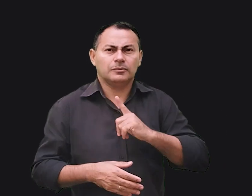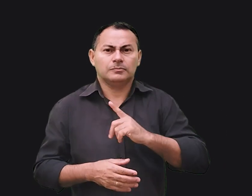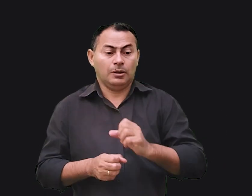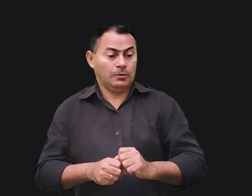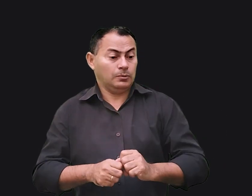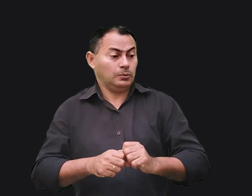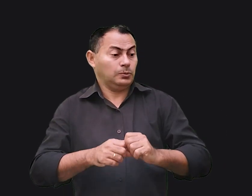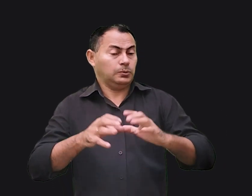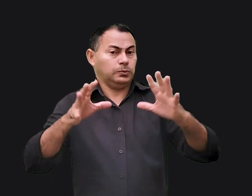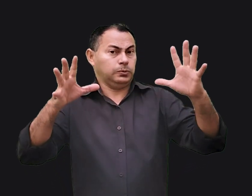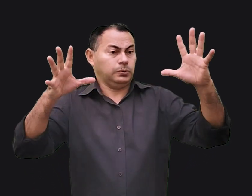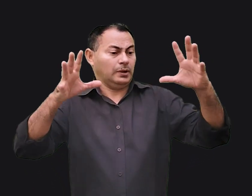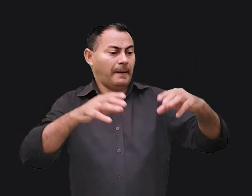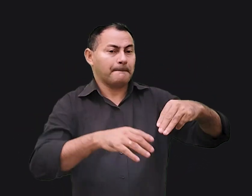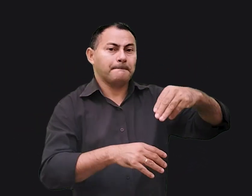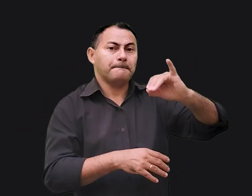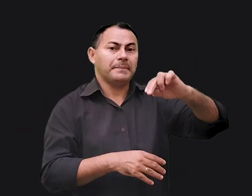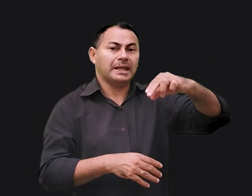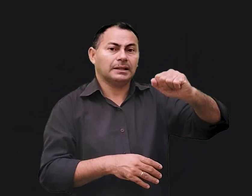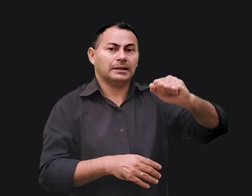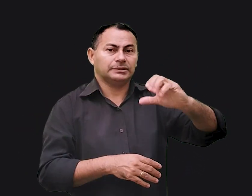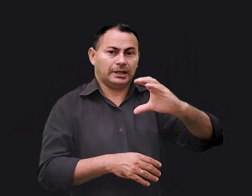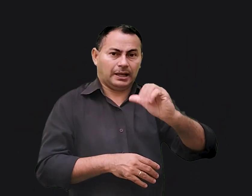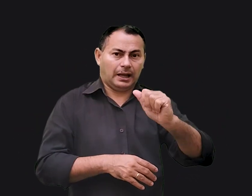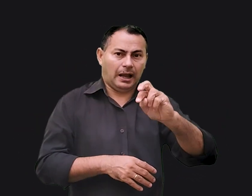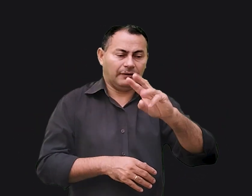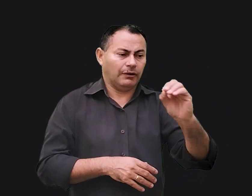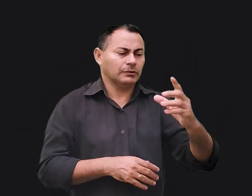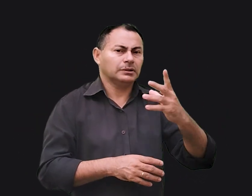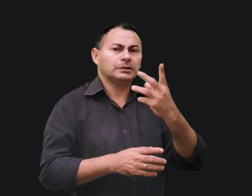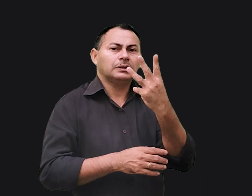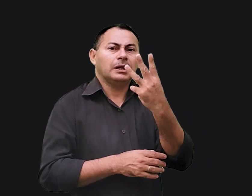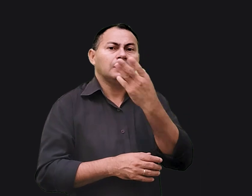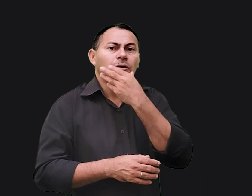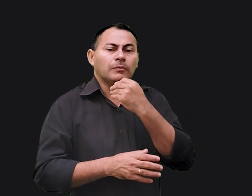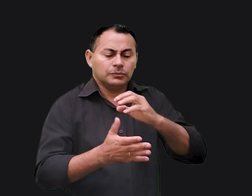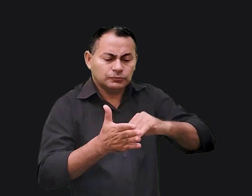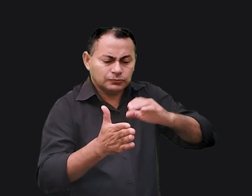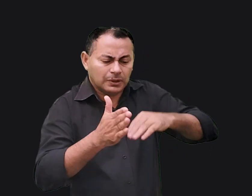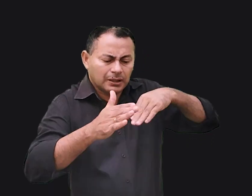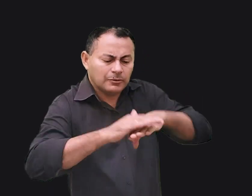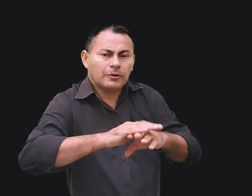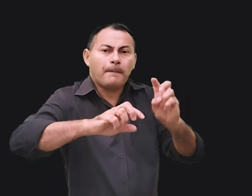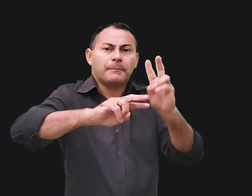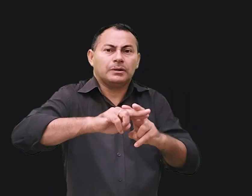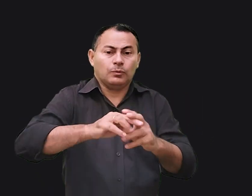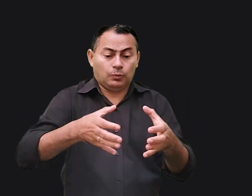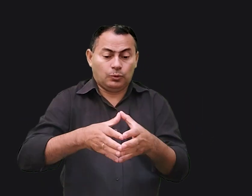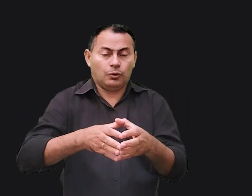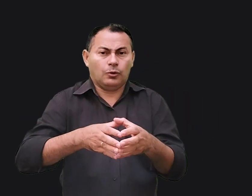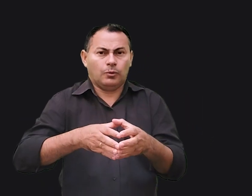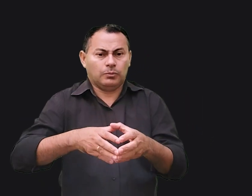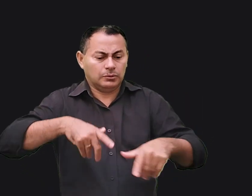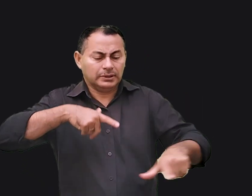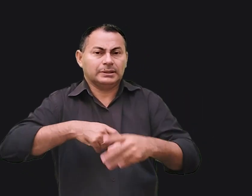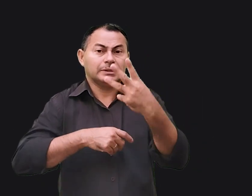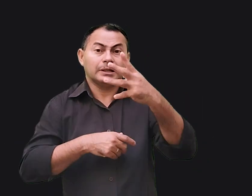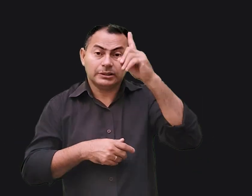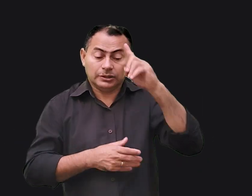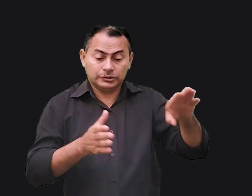uma explosão em uma mina de carvão. 3 mineiros ficaram presos na mina e o grupo de resgate trabalhou durante 3 dias para